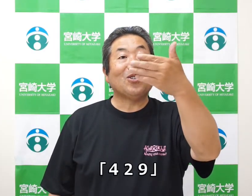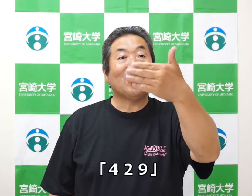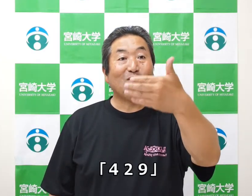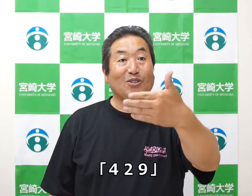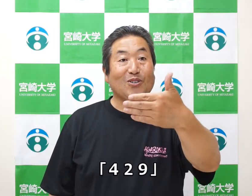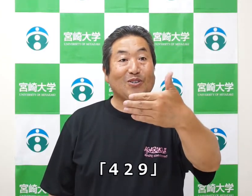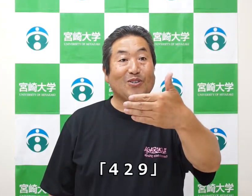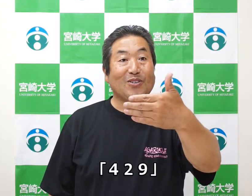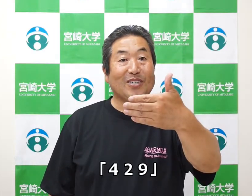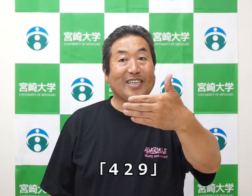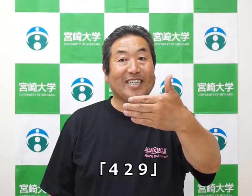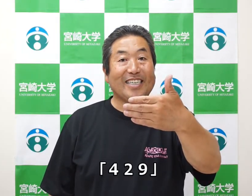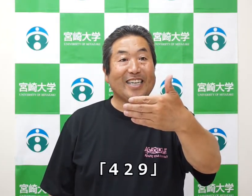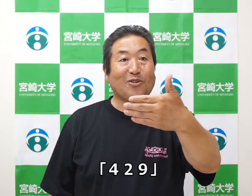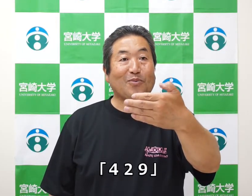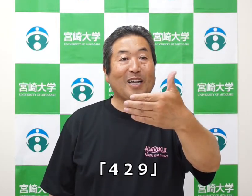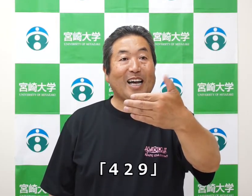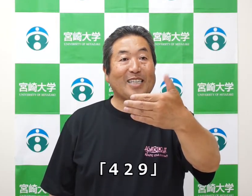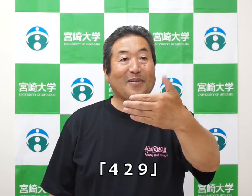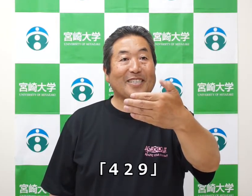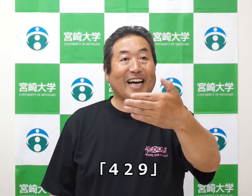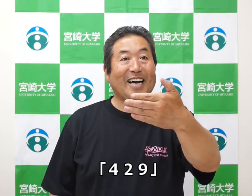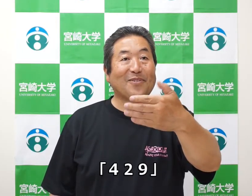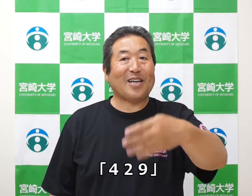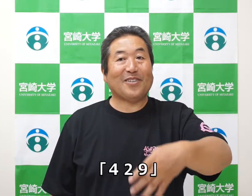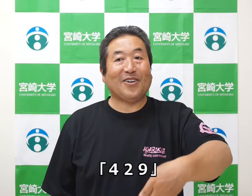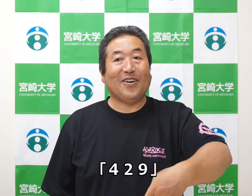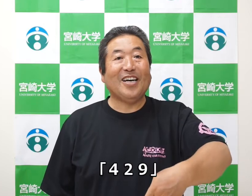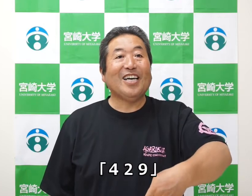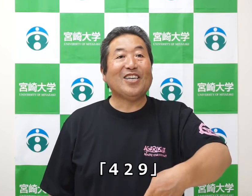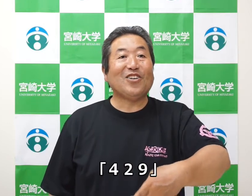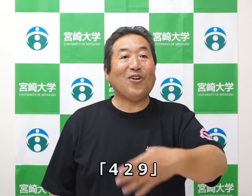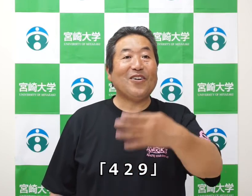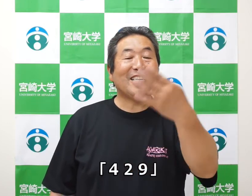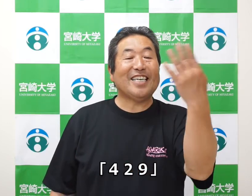429、ちゃんと指で貼ってますか？もう一回いきますよ。